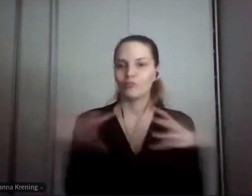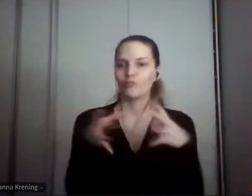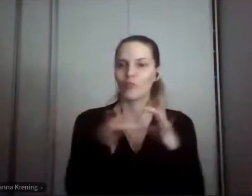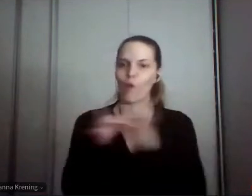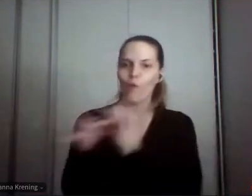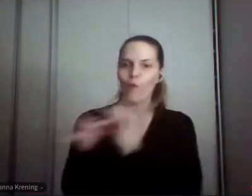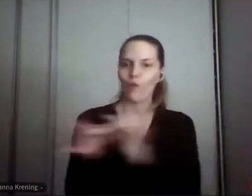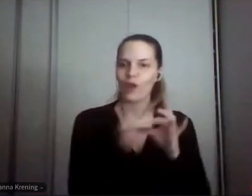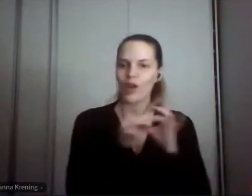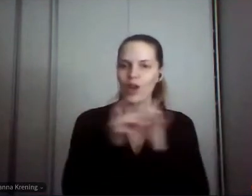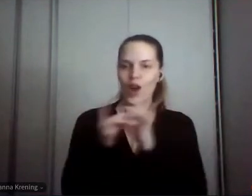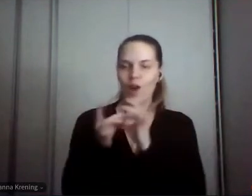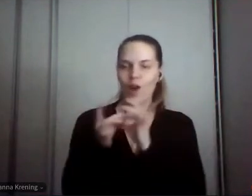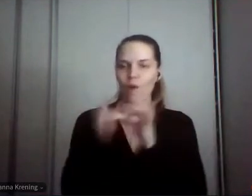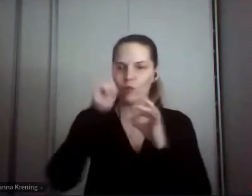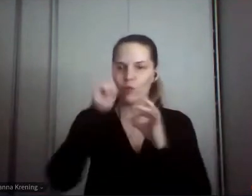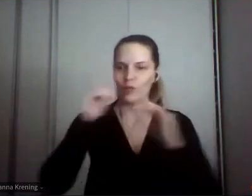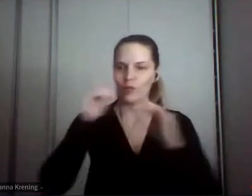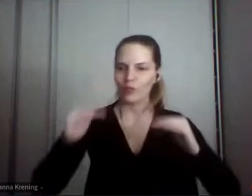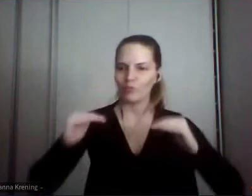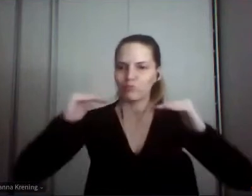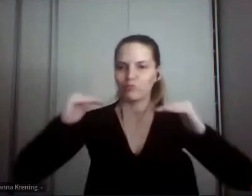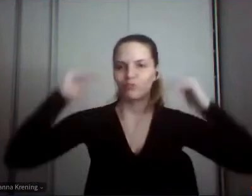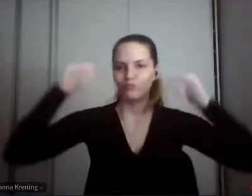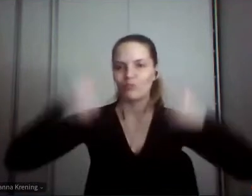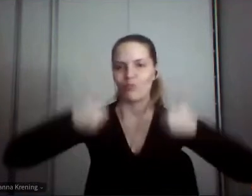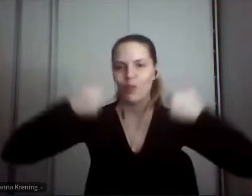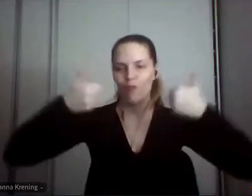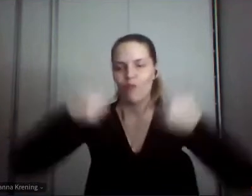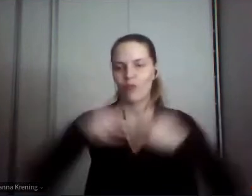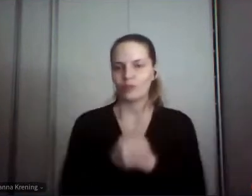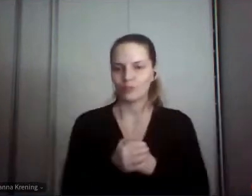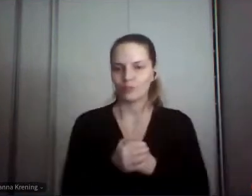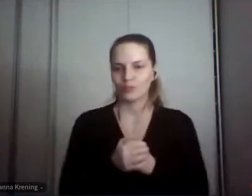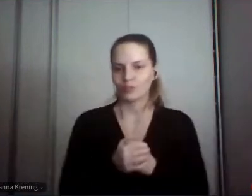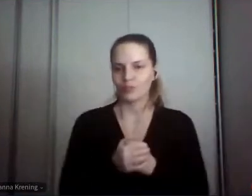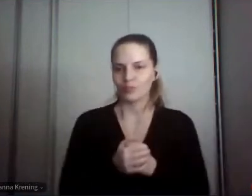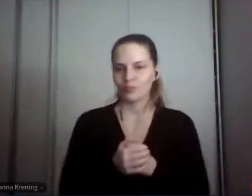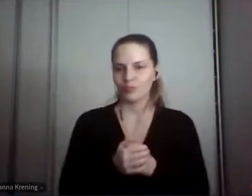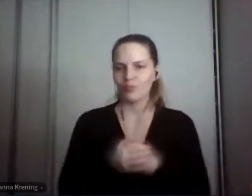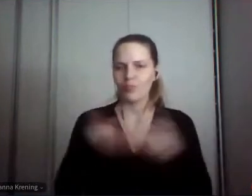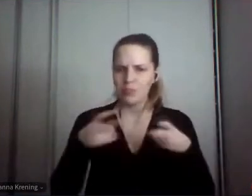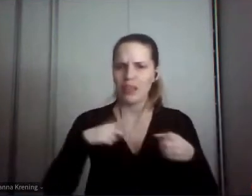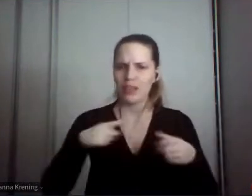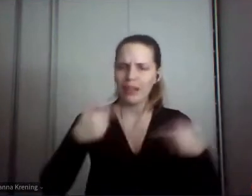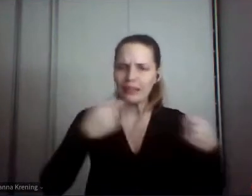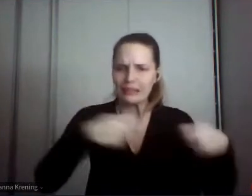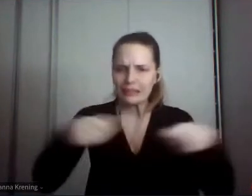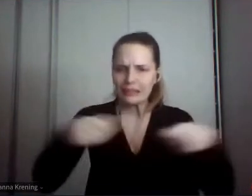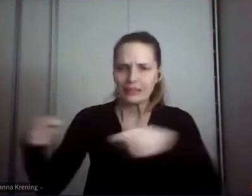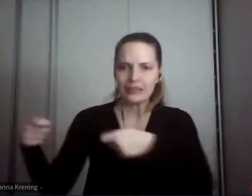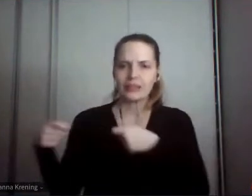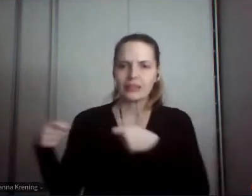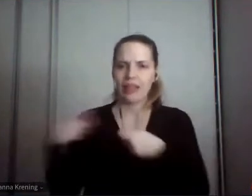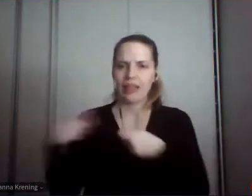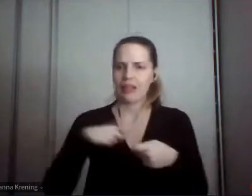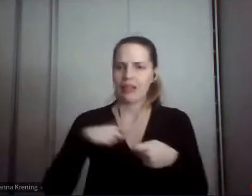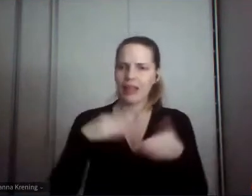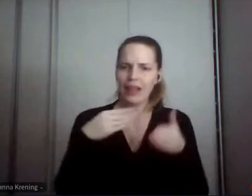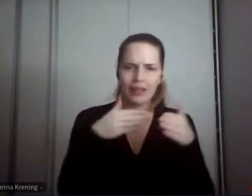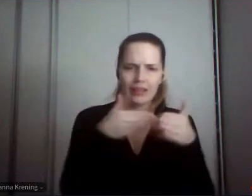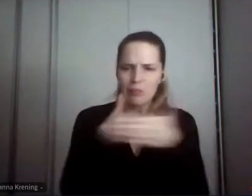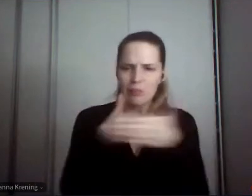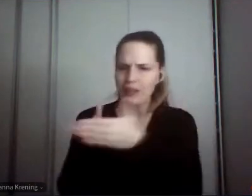as fases dela, suprir algumas necessidades, né, nós tivemos muitas cestas básicas que a